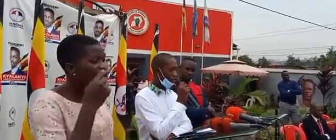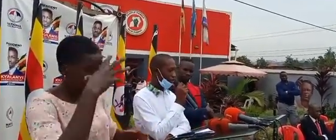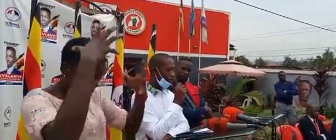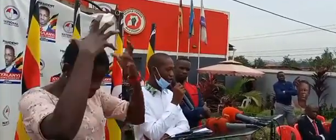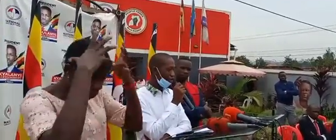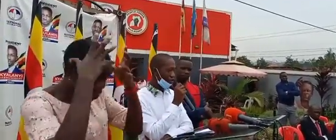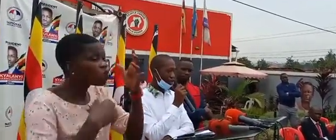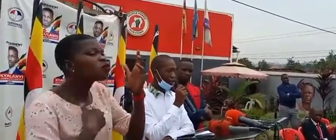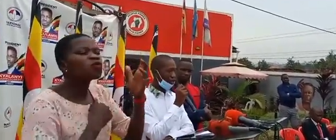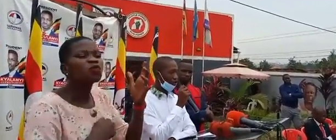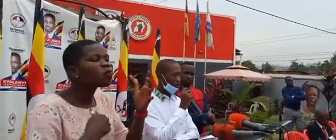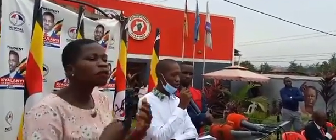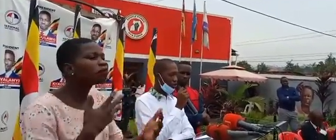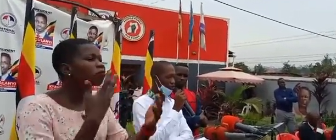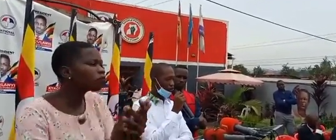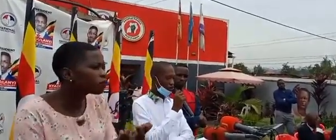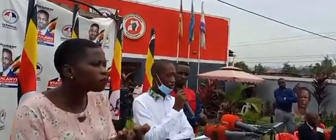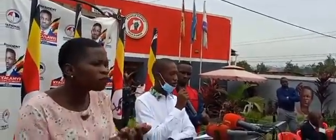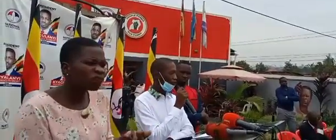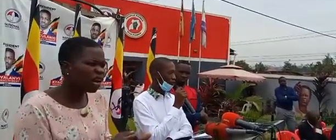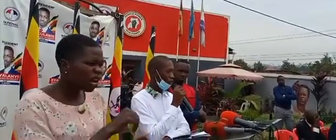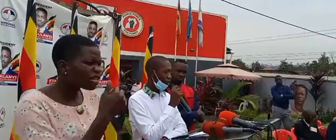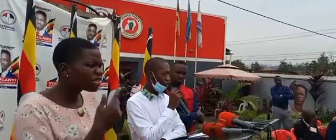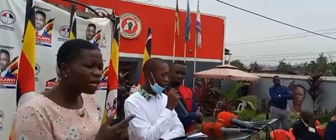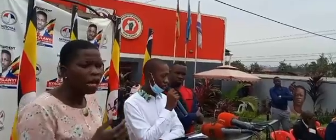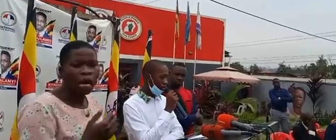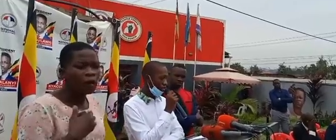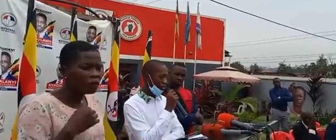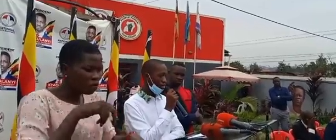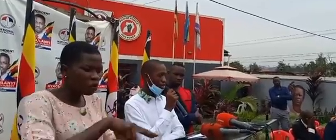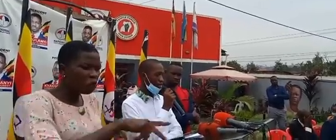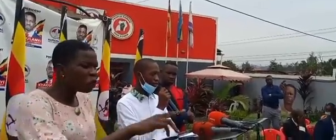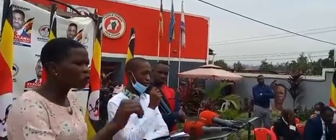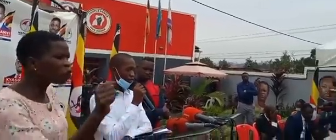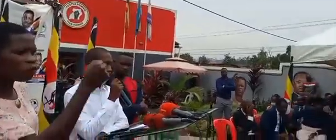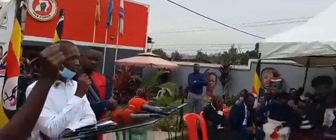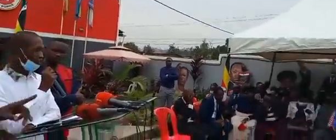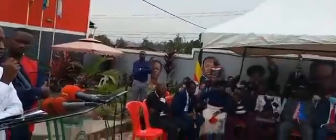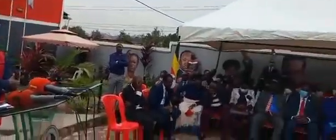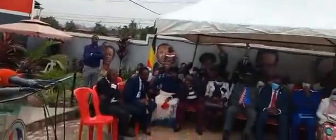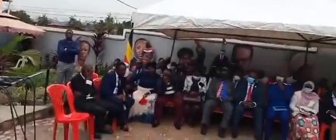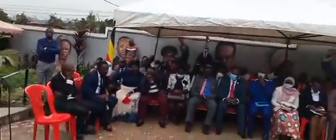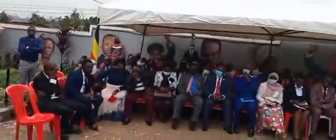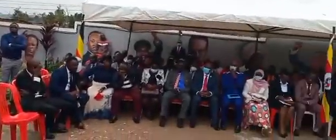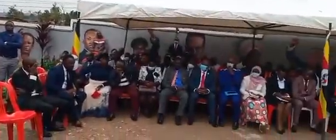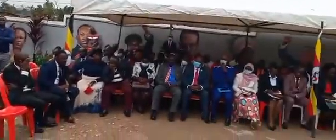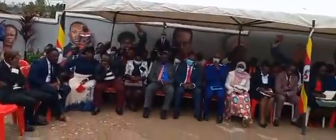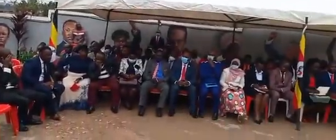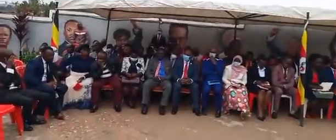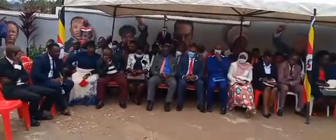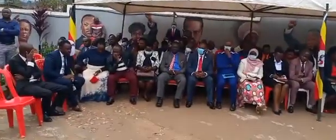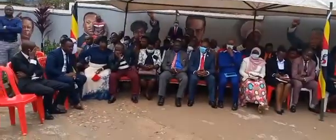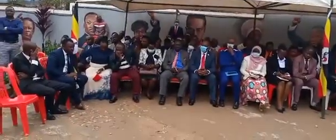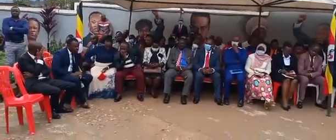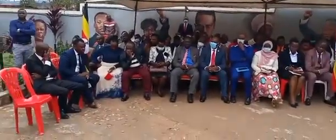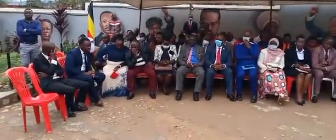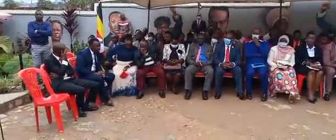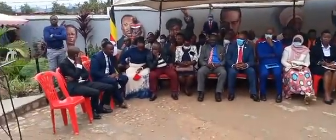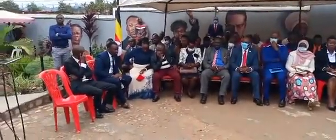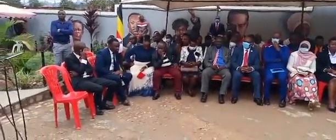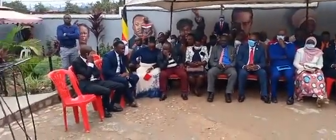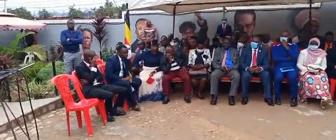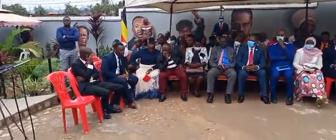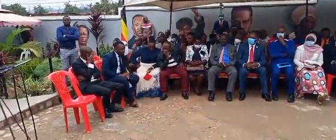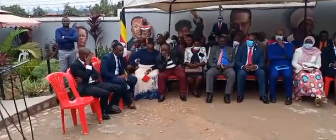hatiwa kusango sango ulala utali mungsa wanavali chitalia so kwa video nga nga nafabu nga